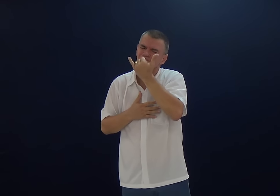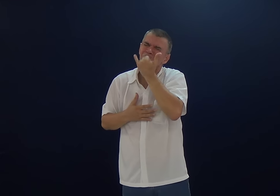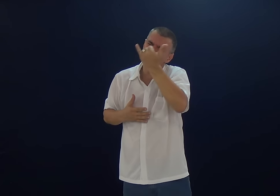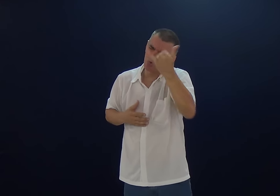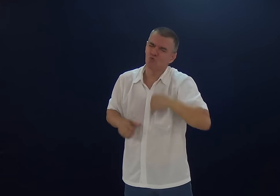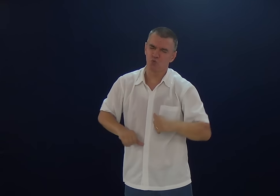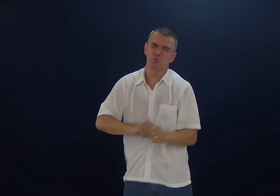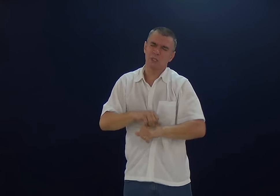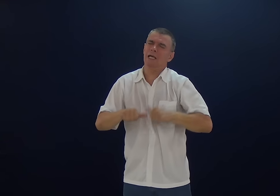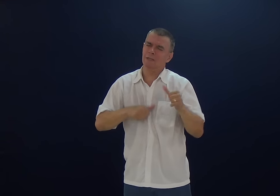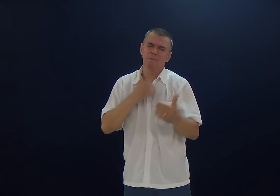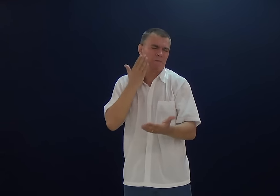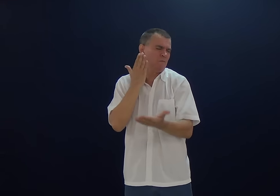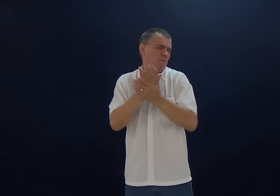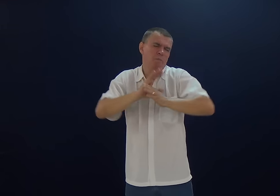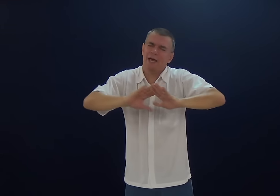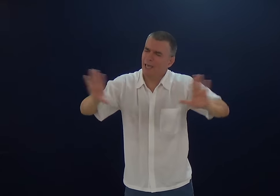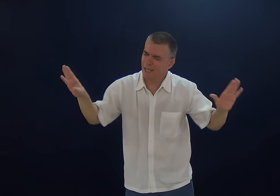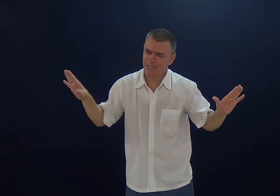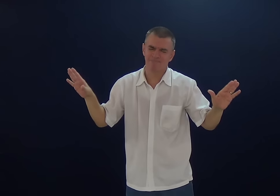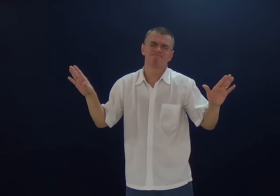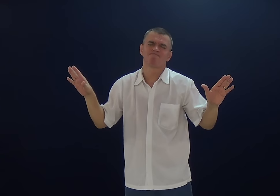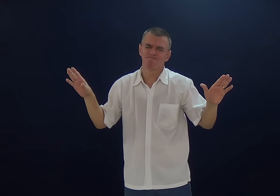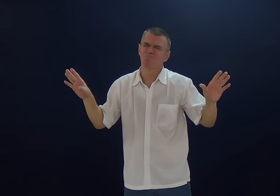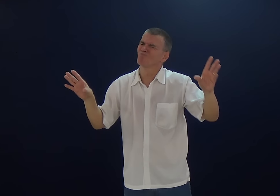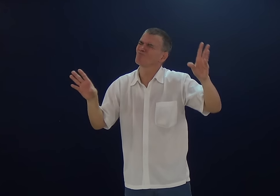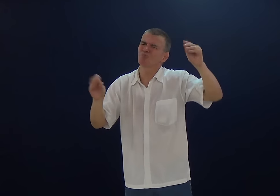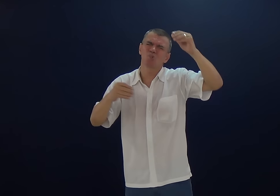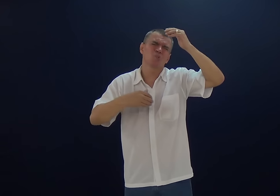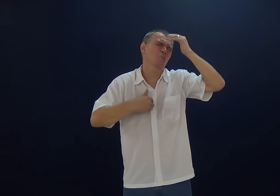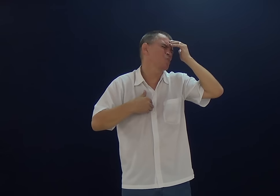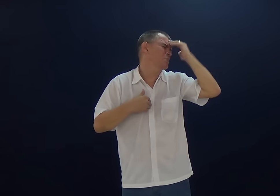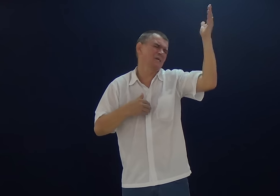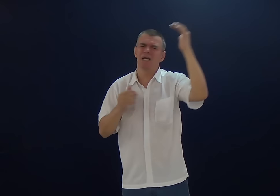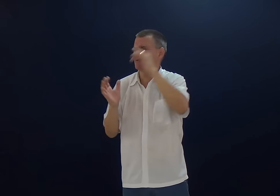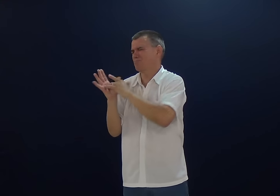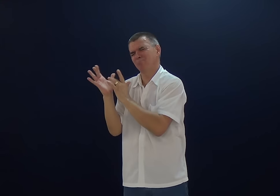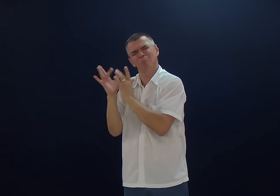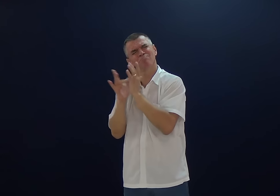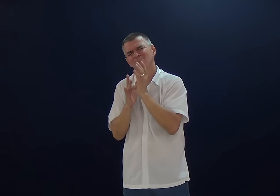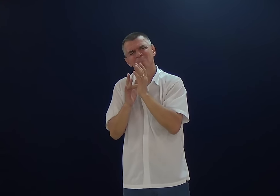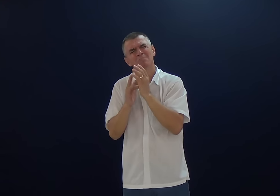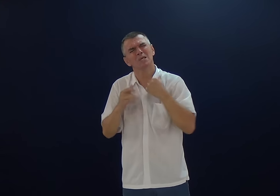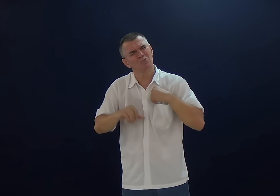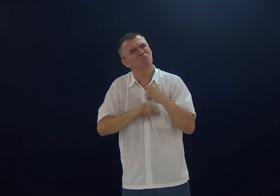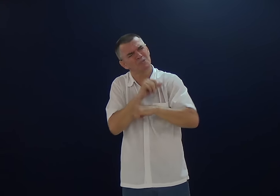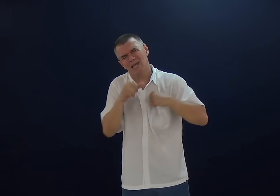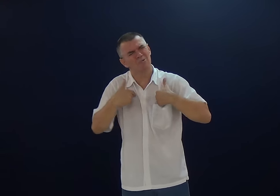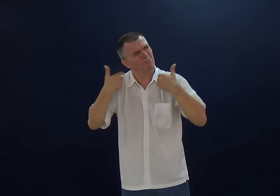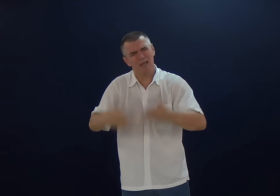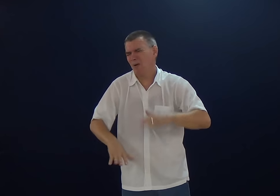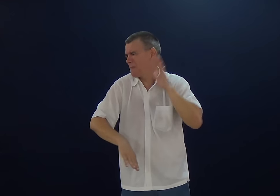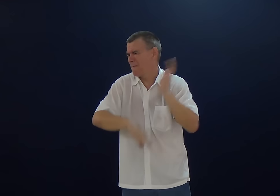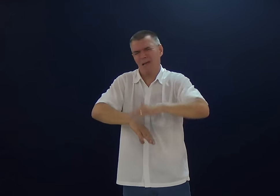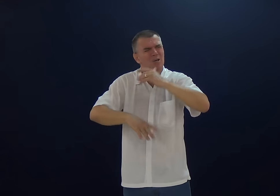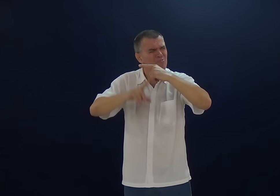tem misericórdia nos perdoa nos dá força para mudar e obrigado Jesus obrigado